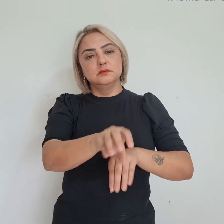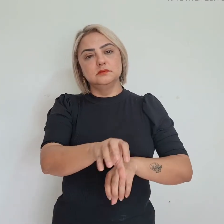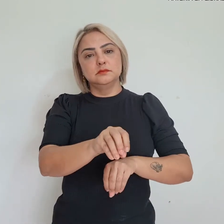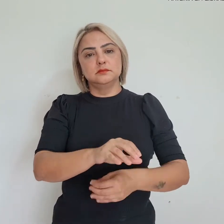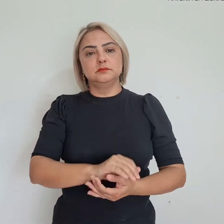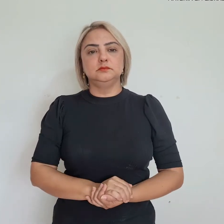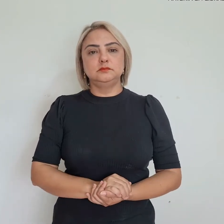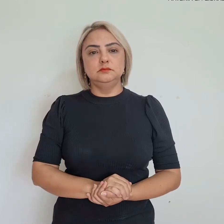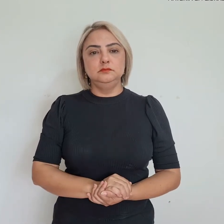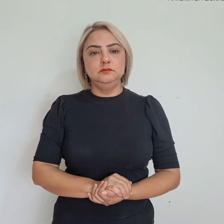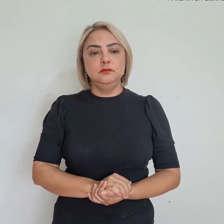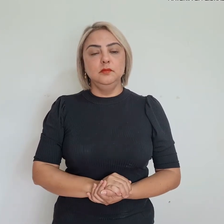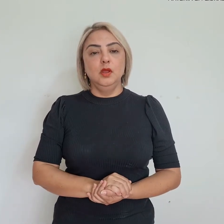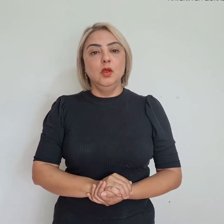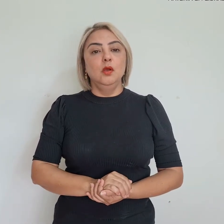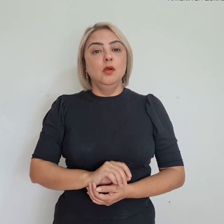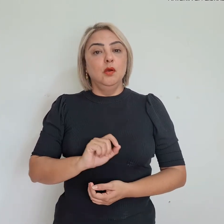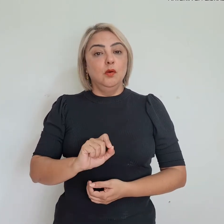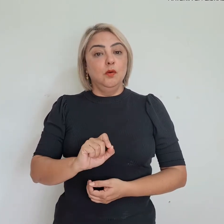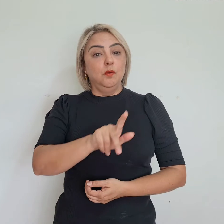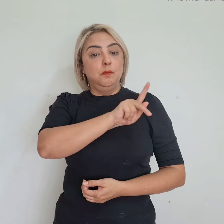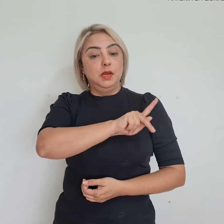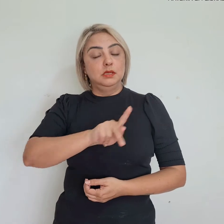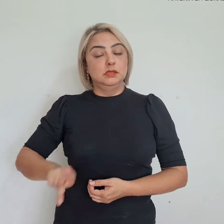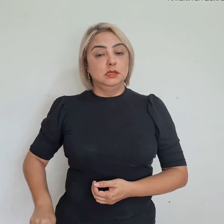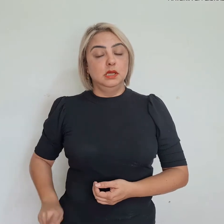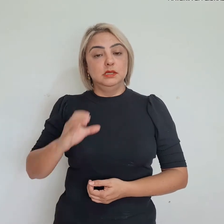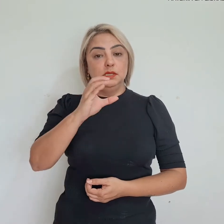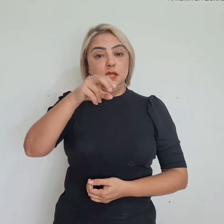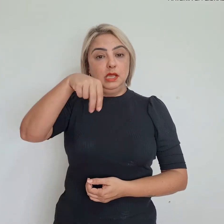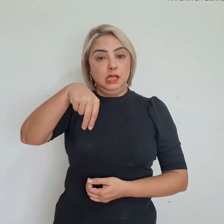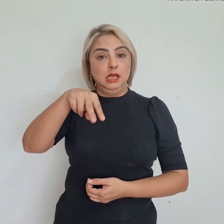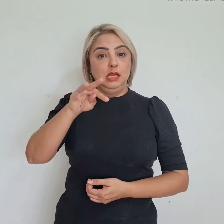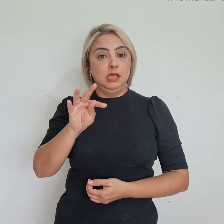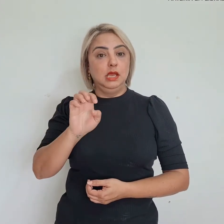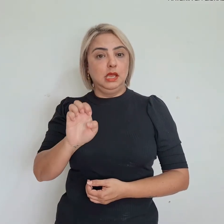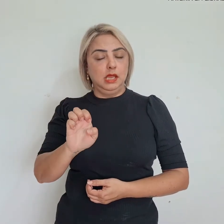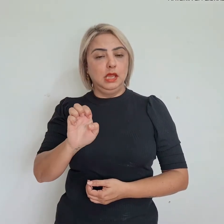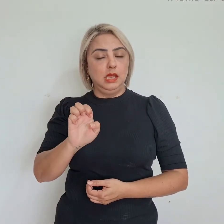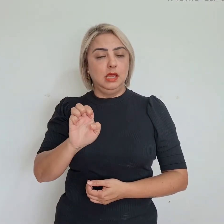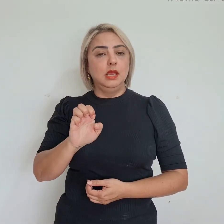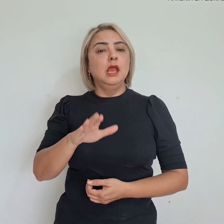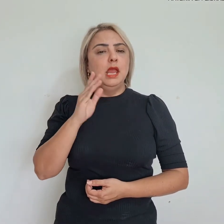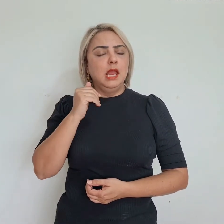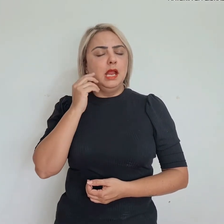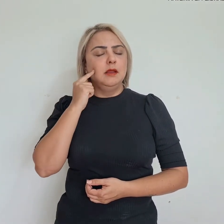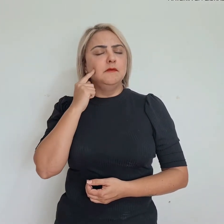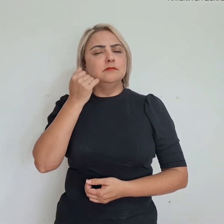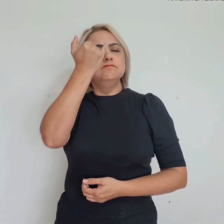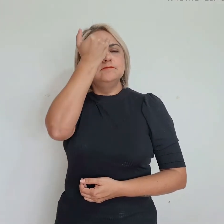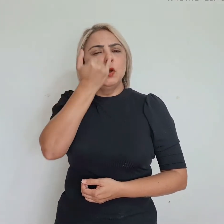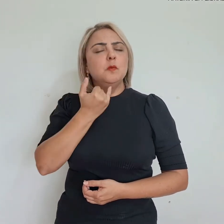educação. O presidente da CNTE considera o perfil